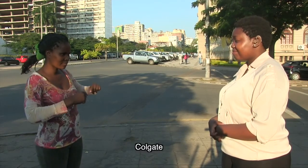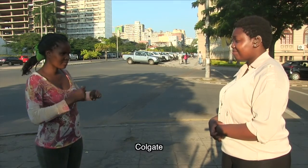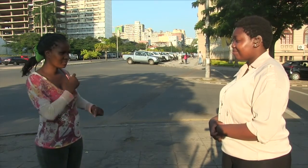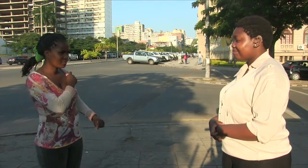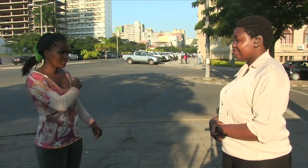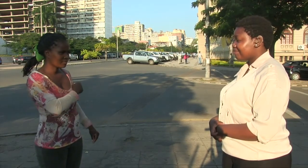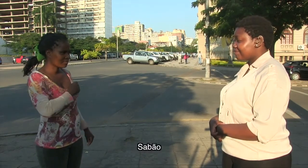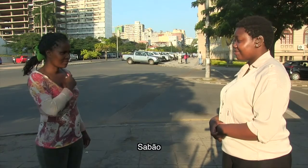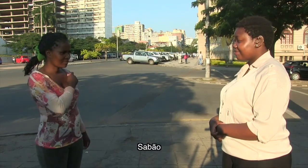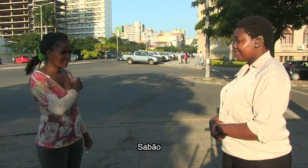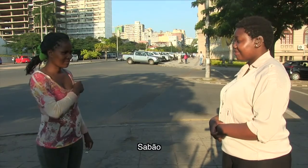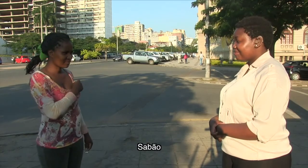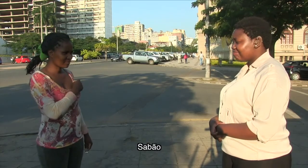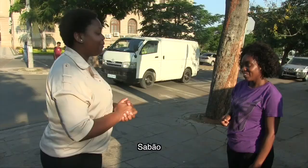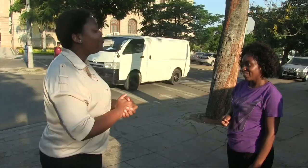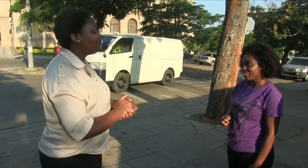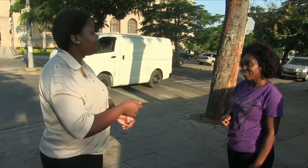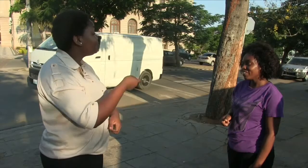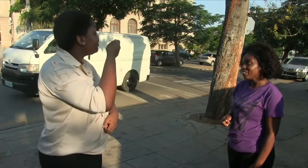Colgate. Sabão.